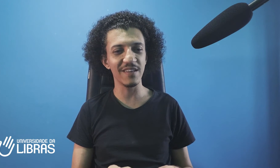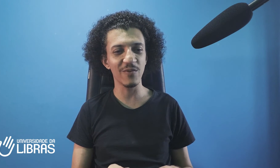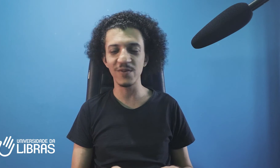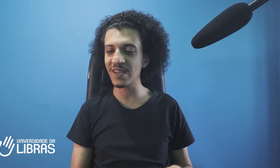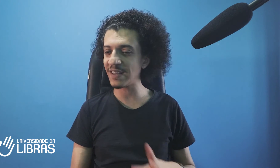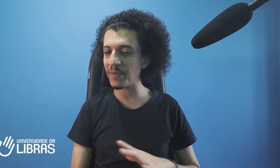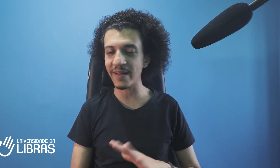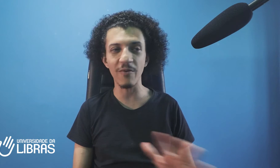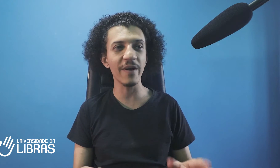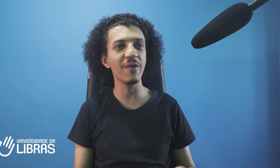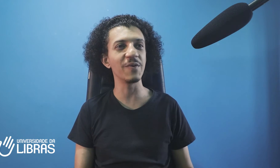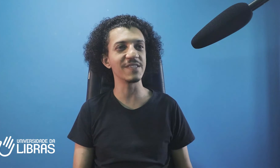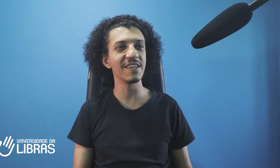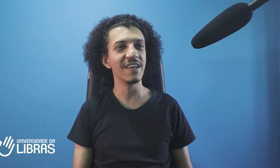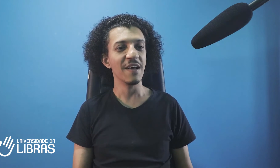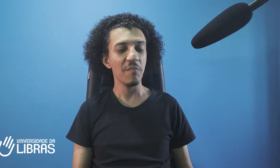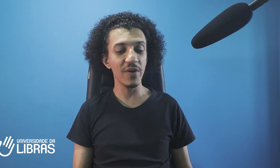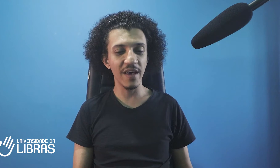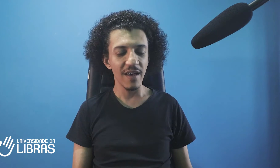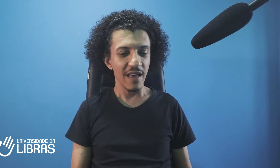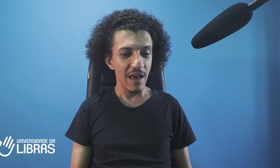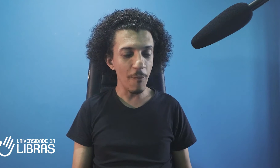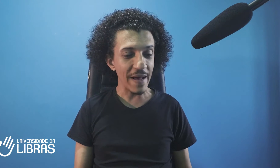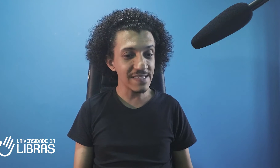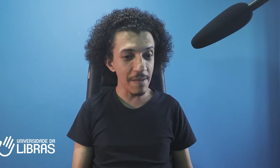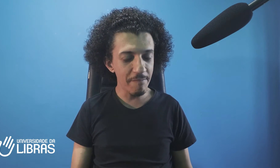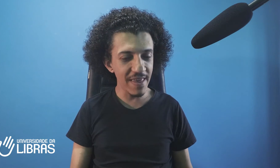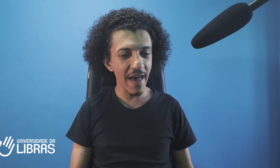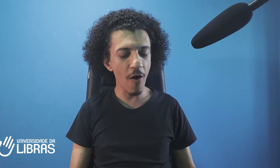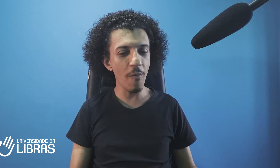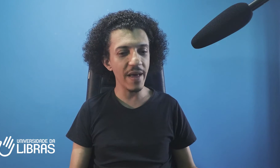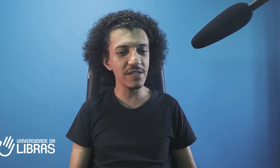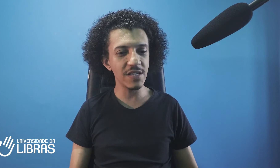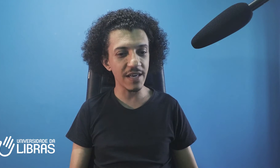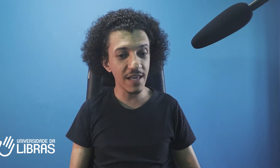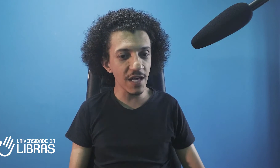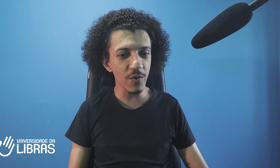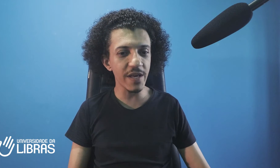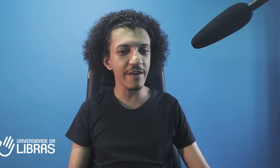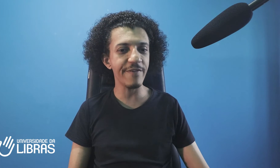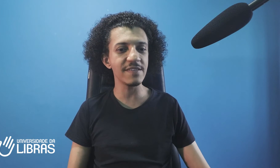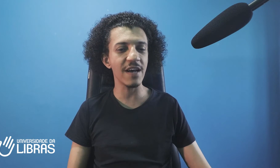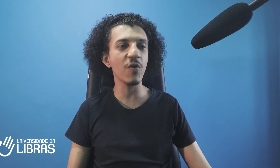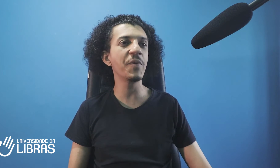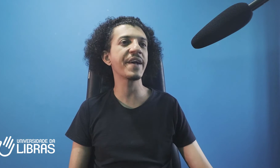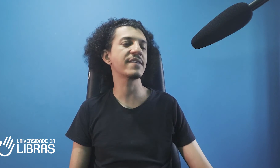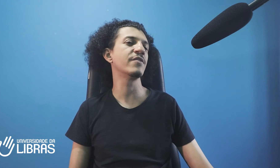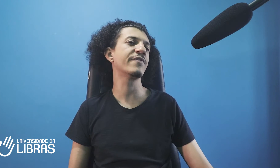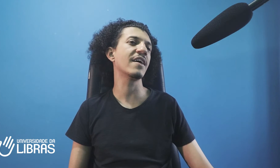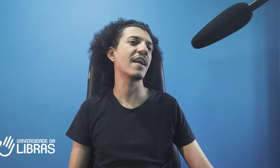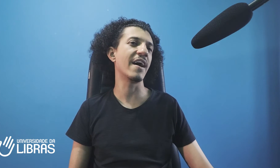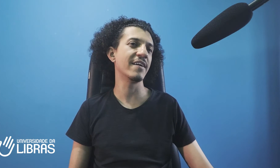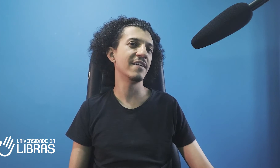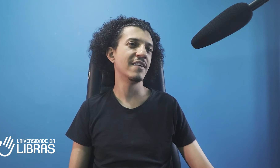eu consegui interpretar qualquer coisa porque eu percebi realmente aquilo que ia fazer a comunicação fica Clara